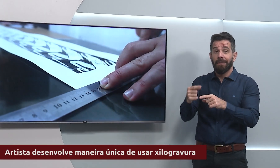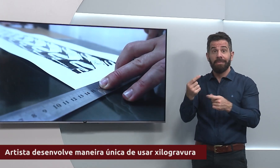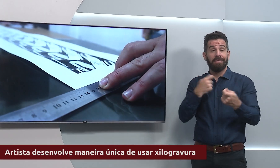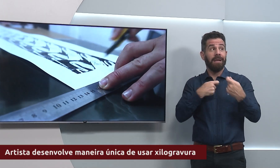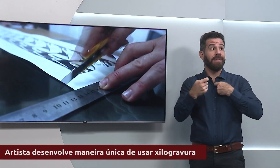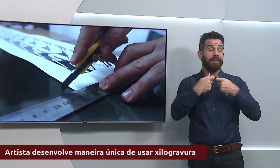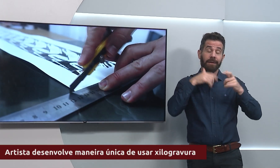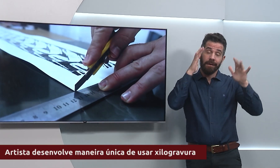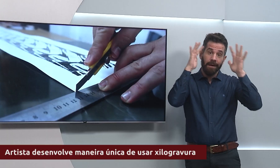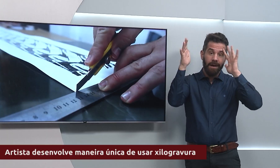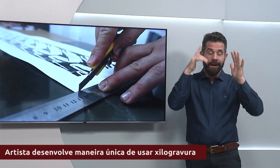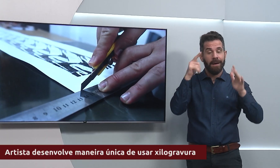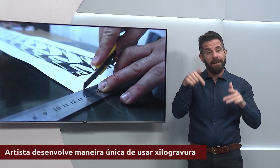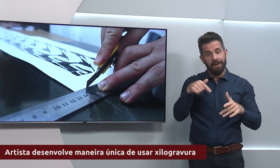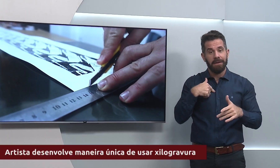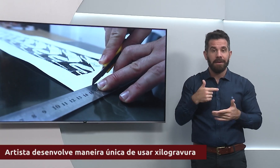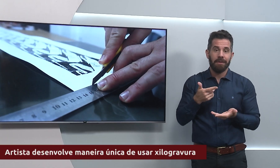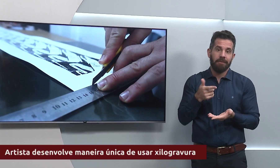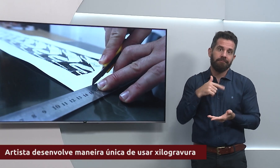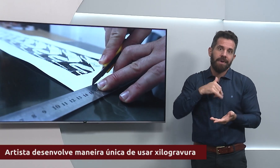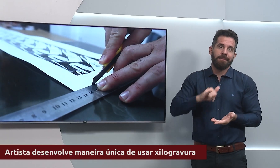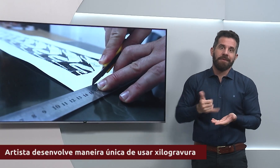né?